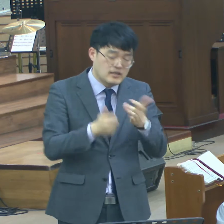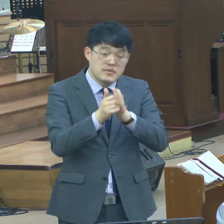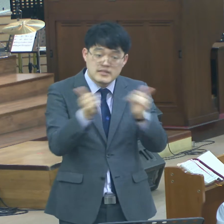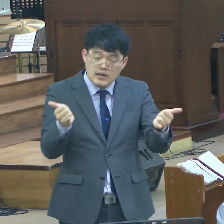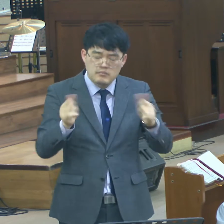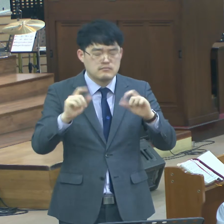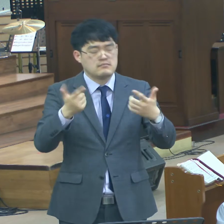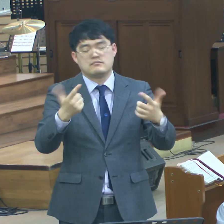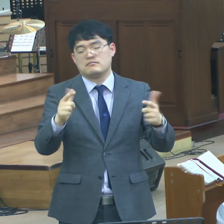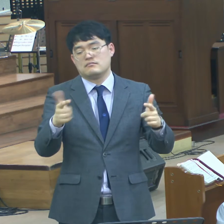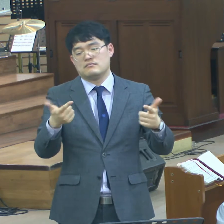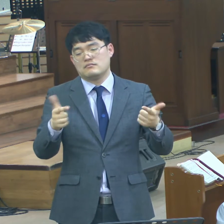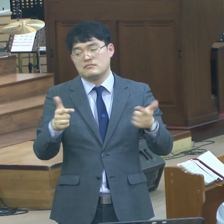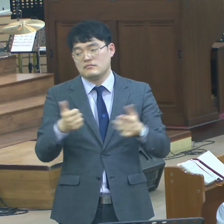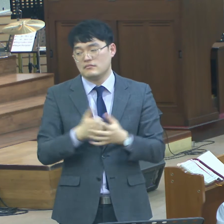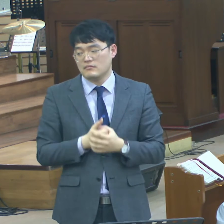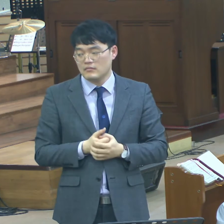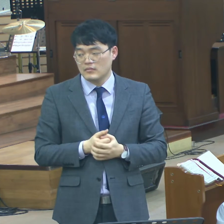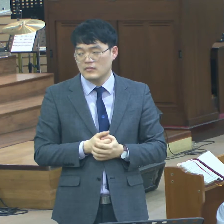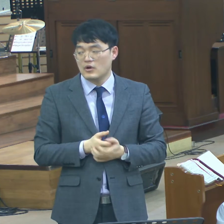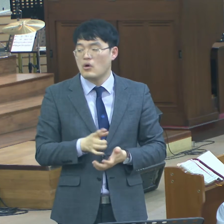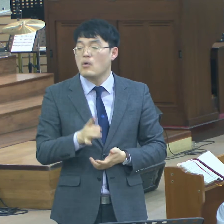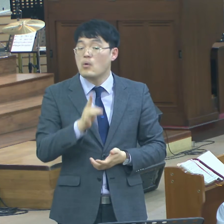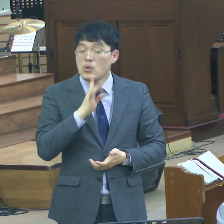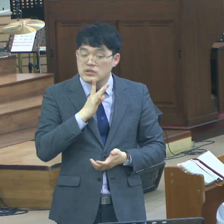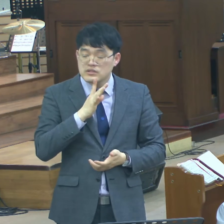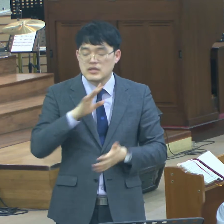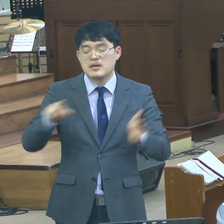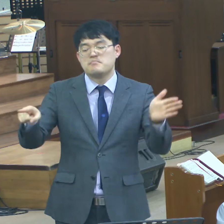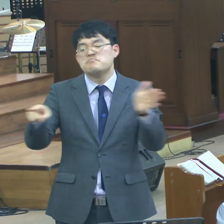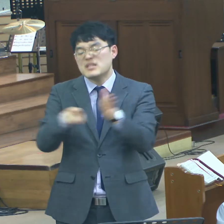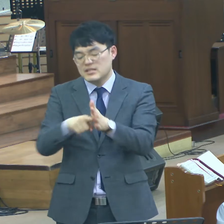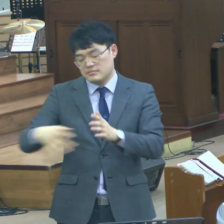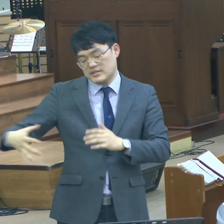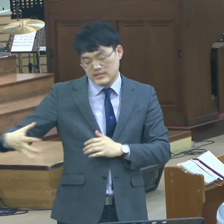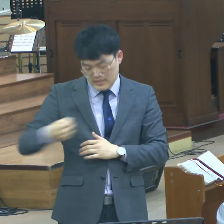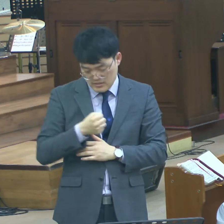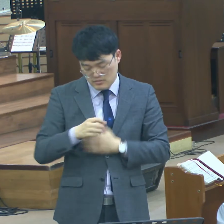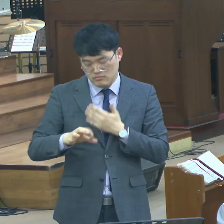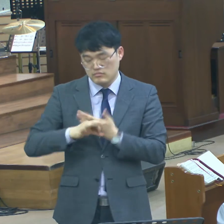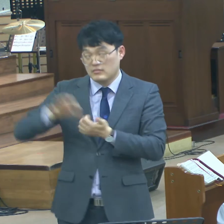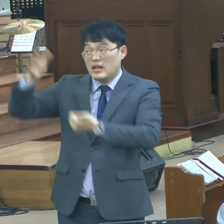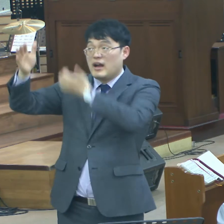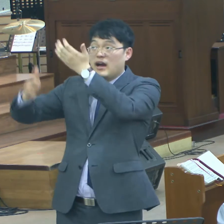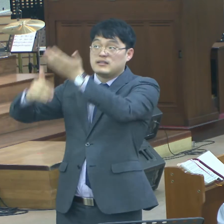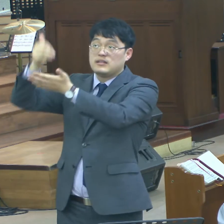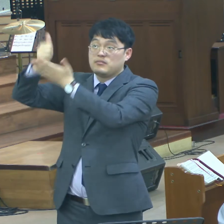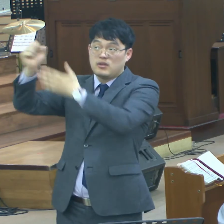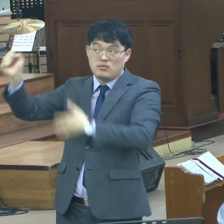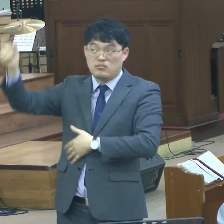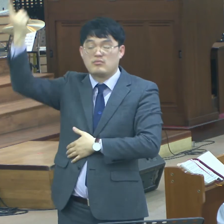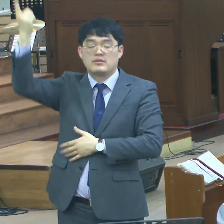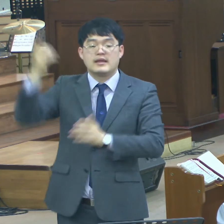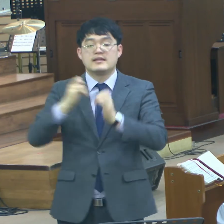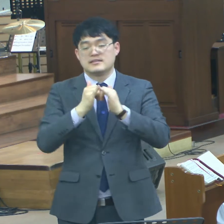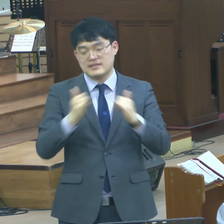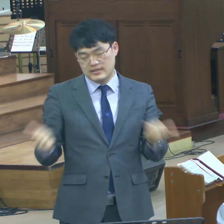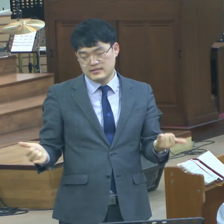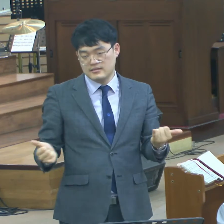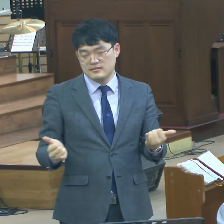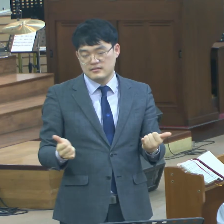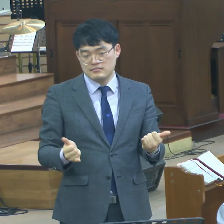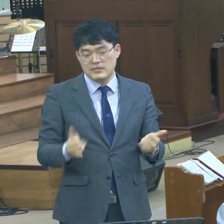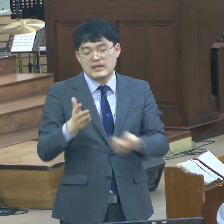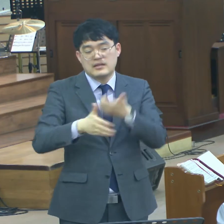하나님 자녀가 나는 게 아니다. 이 하나님 자녀는 믿음을 가지고 하나님께로부터 나면 하나님